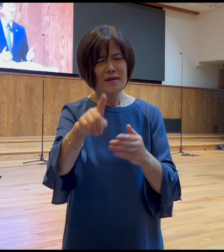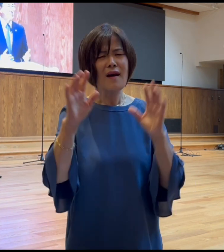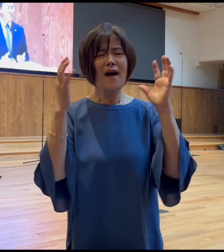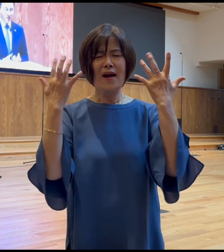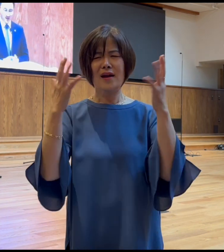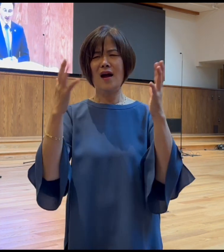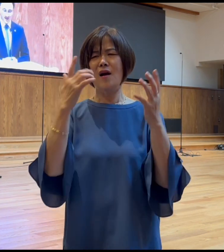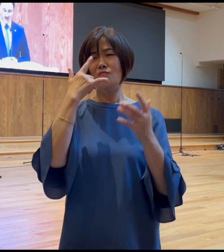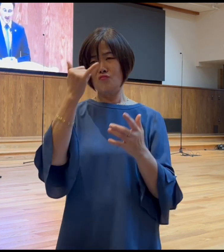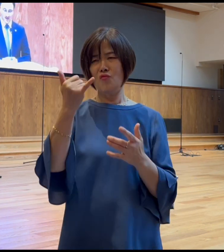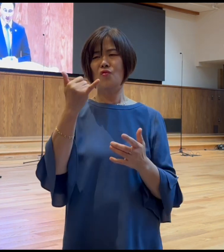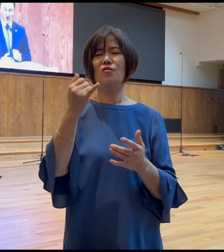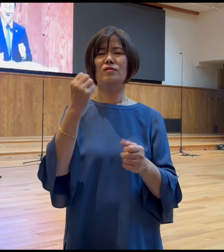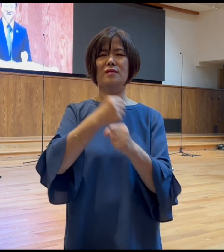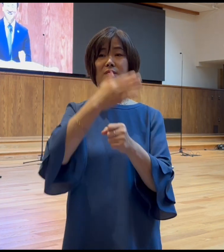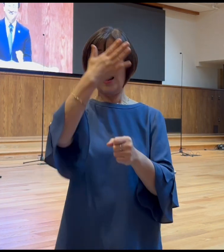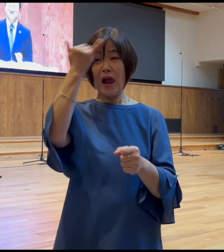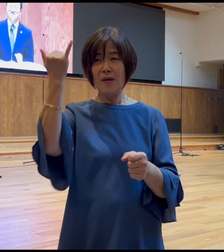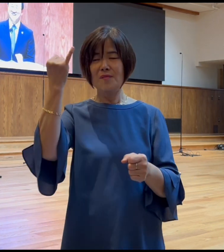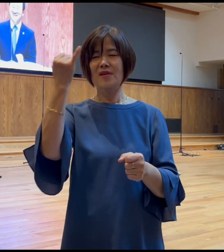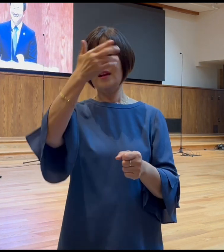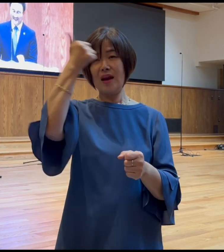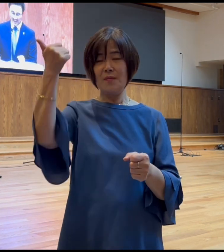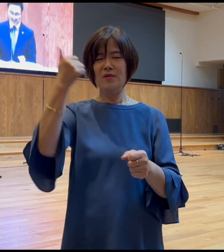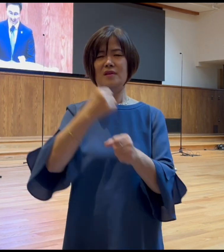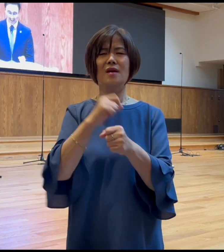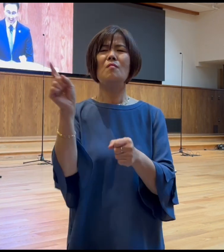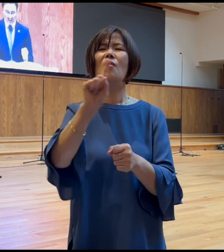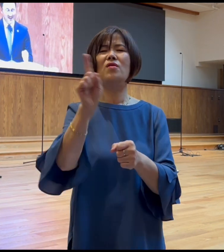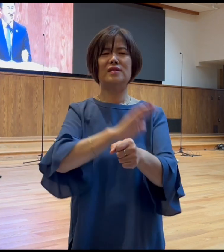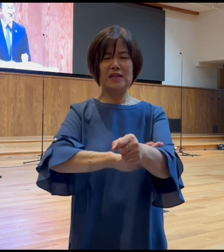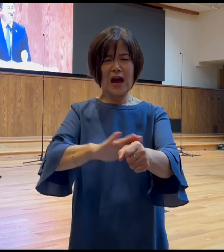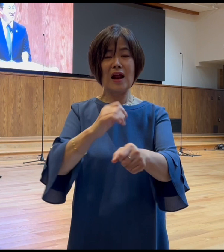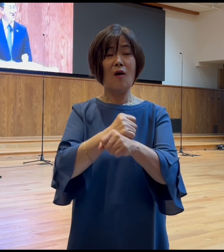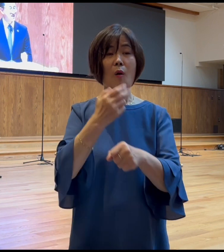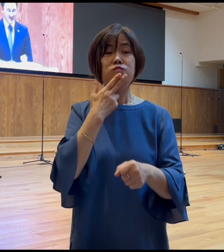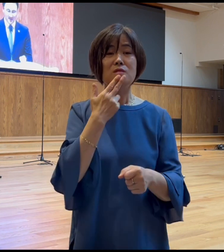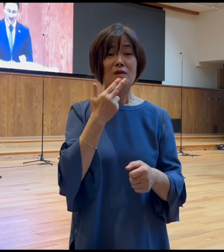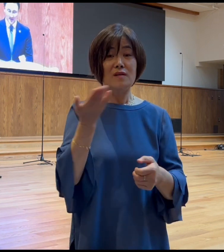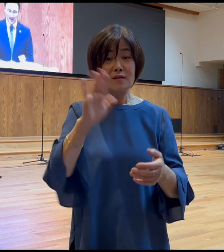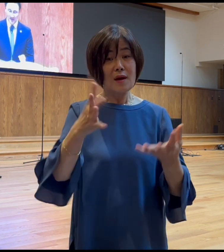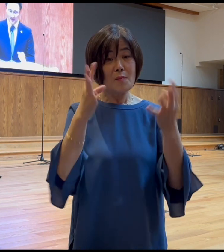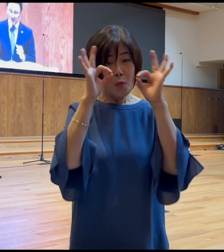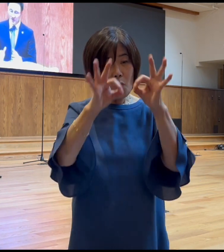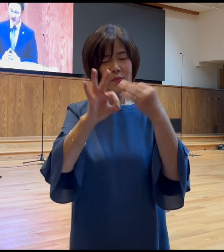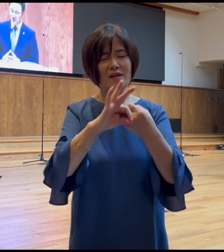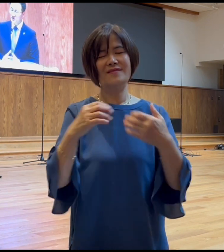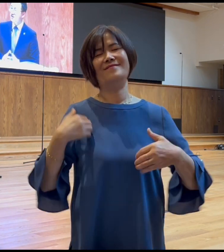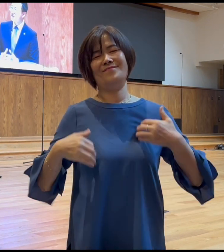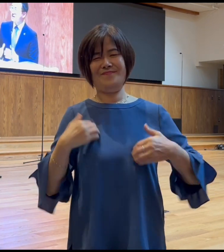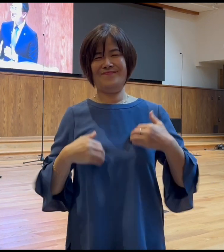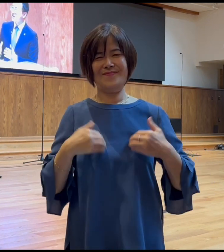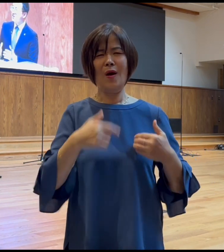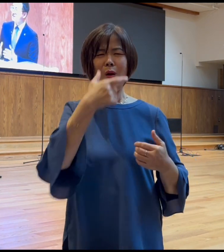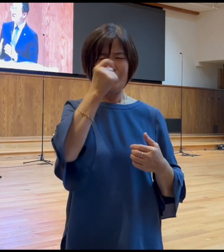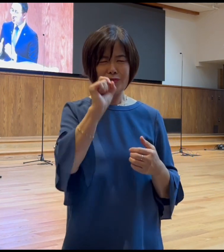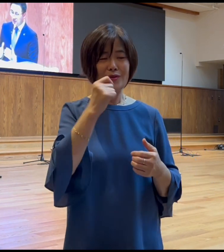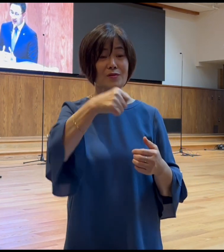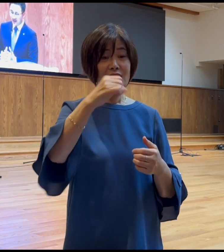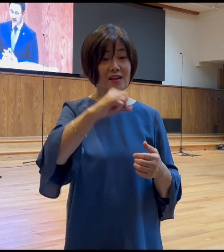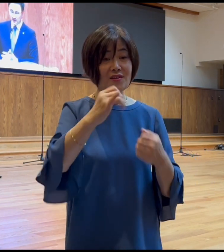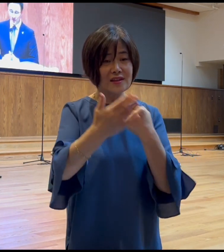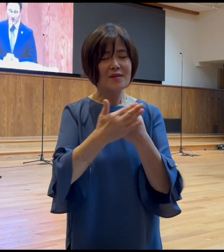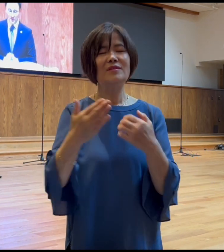부모나 조부모에게 뭘 잘했겠습니까? 잘해서 기뻐하는 것이 아니죠. 미숙해도 자녀라고 하는 그